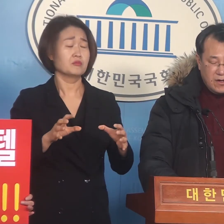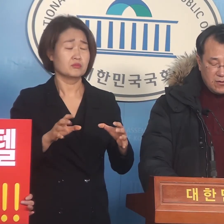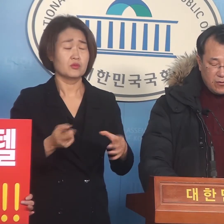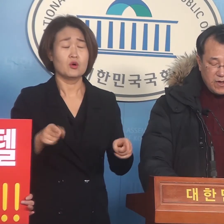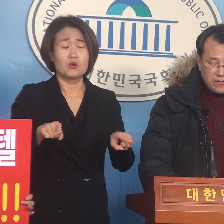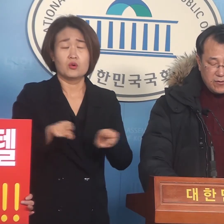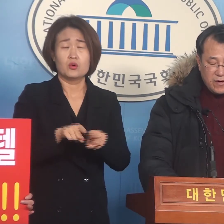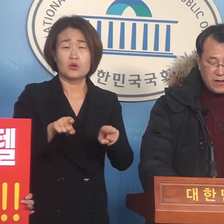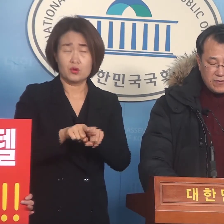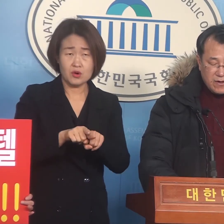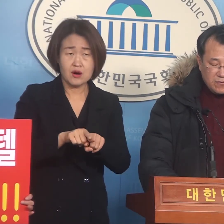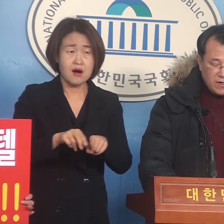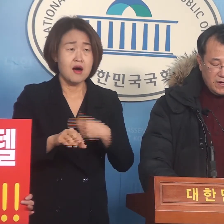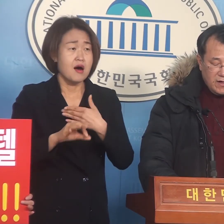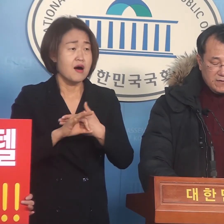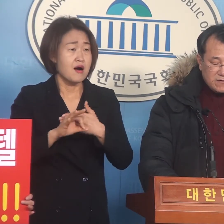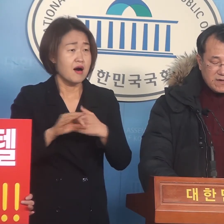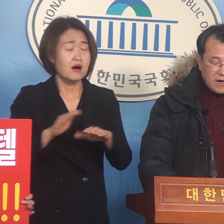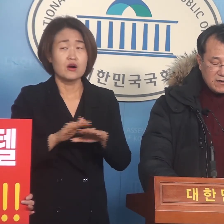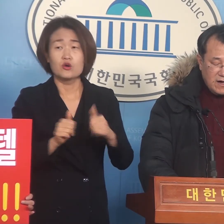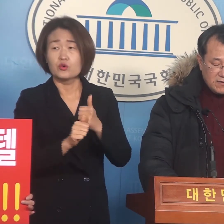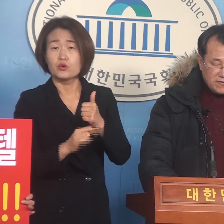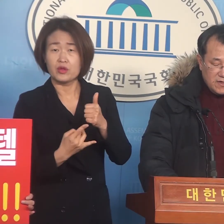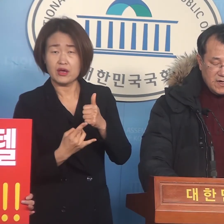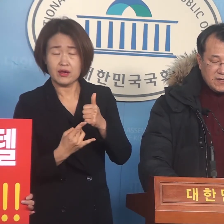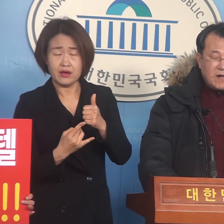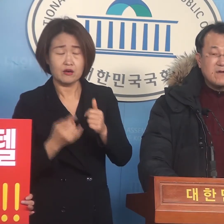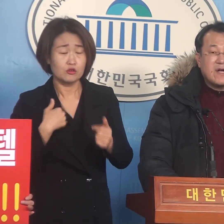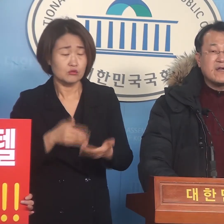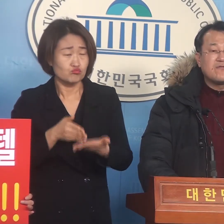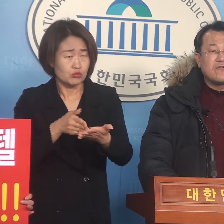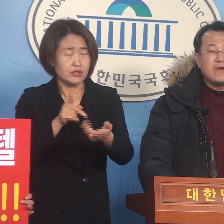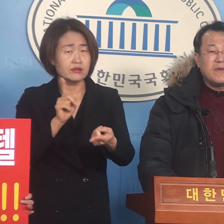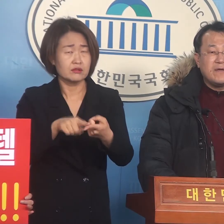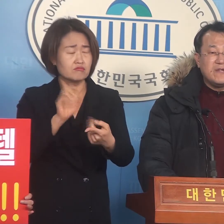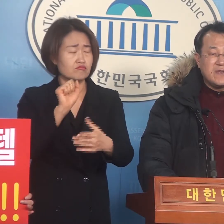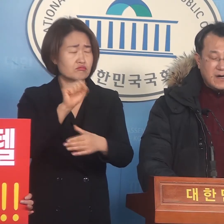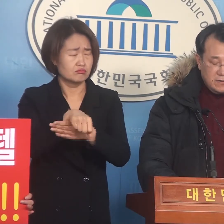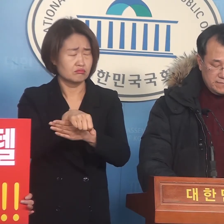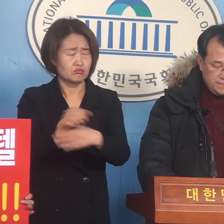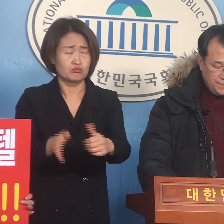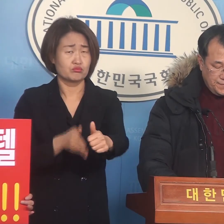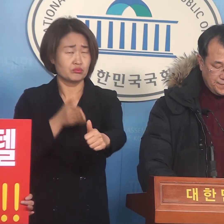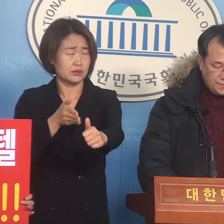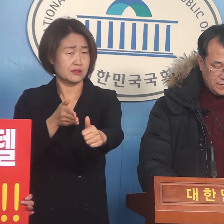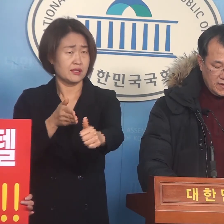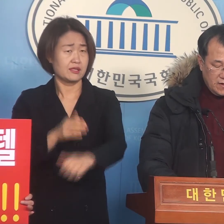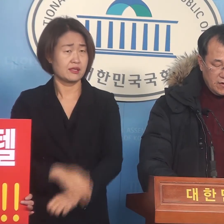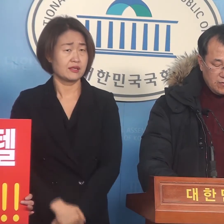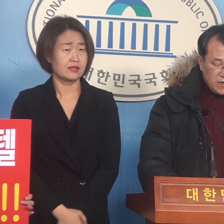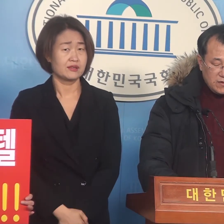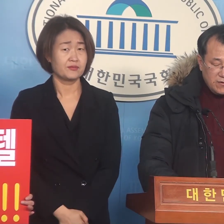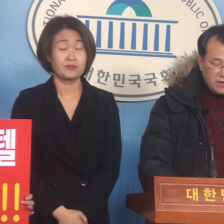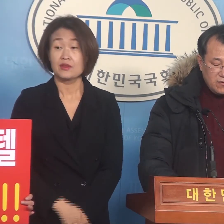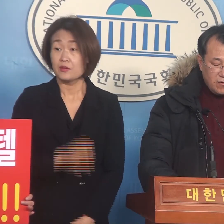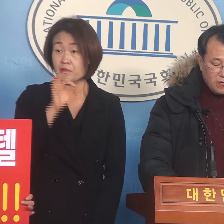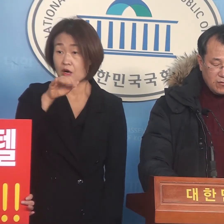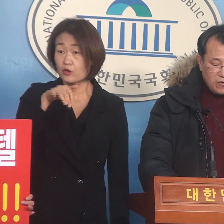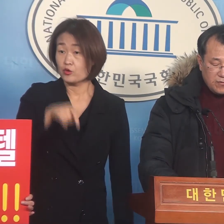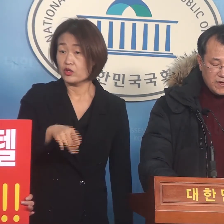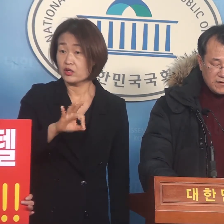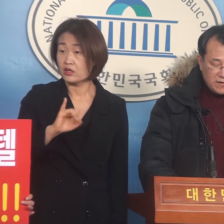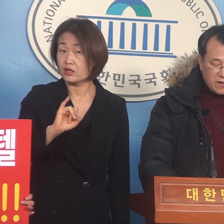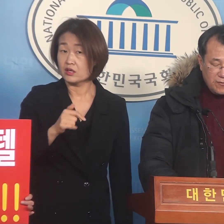공동비상대책위원회의 공개 토론회 개최 요구에 즉각 응할 것을 강력하게 촉구하는 바입니다. 우리